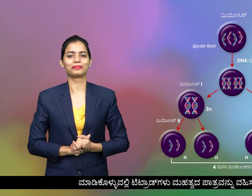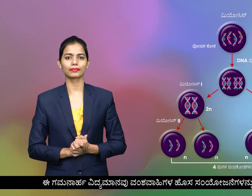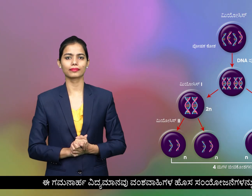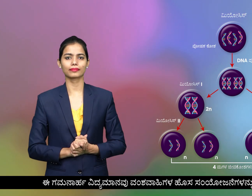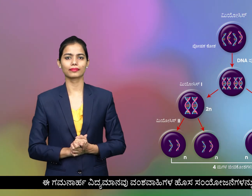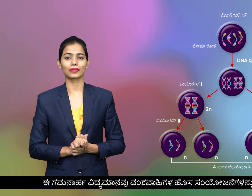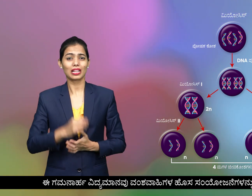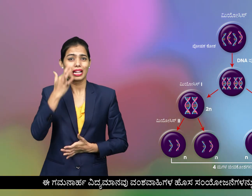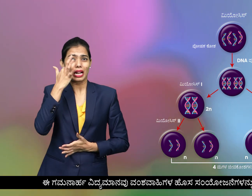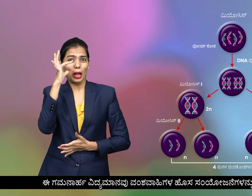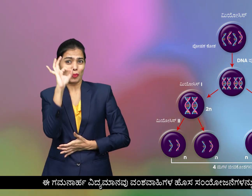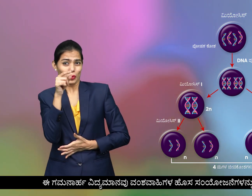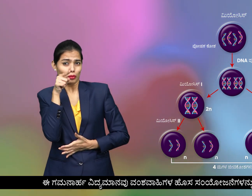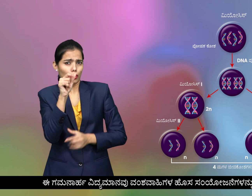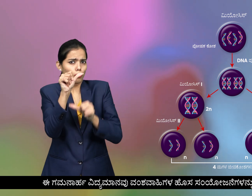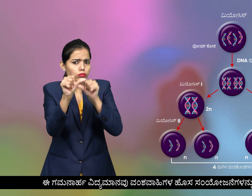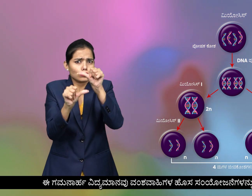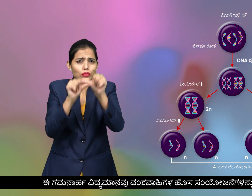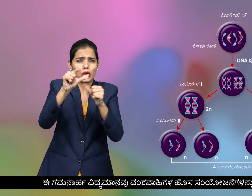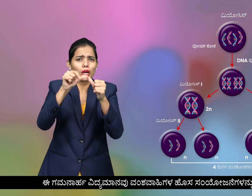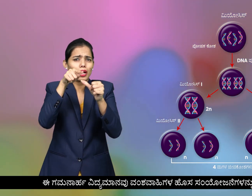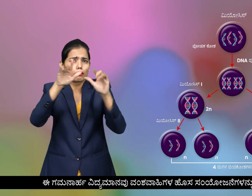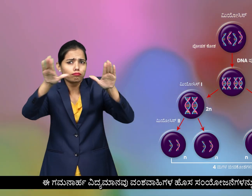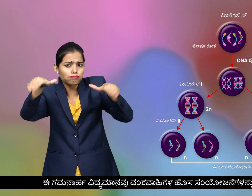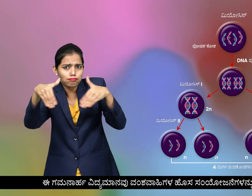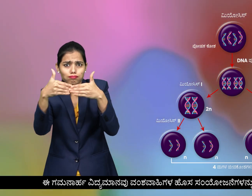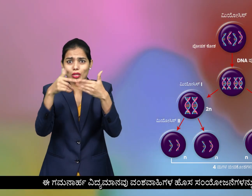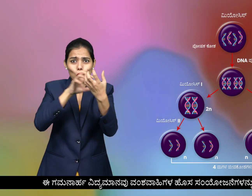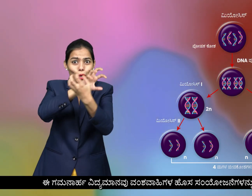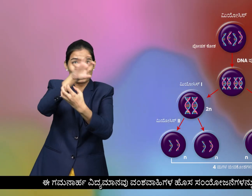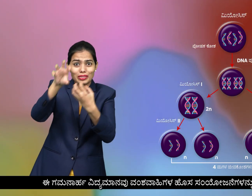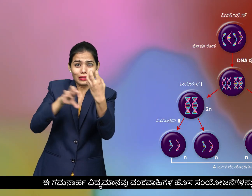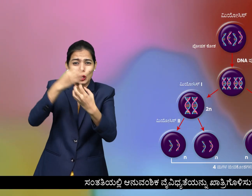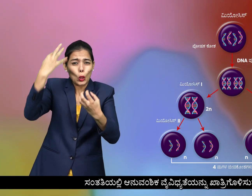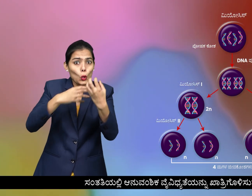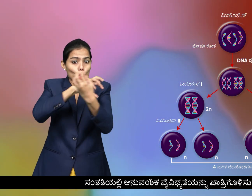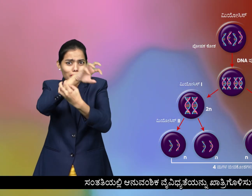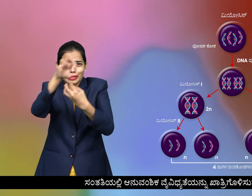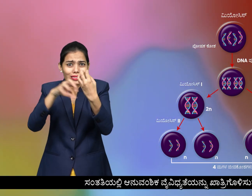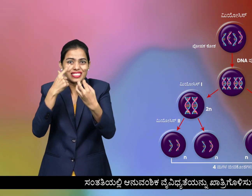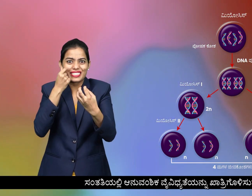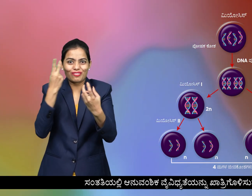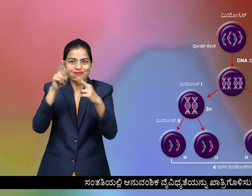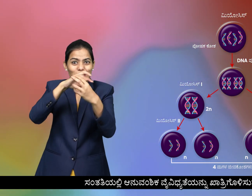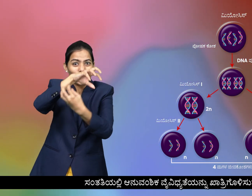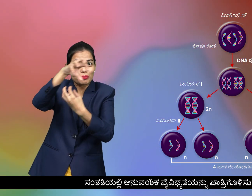ಈ ಗಮನಾರ್ಹ ವಿದ್ಯಮಾನವು ವಂಶವಾಹಿಗಳ ಹೊಸ ಸಂಯೋಜನೆಗಳನ್ನ ಪರಿಚಯಿಸುತ್ತೆ, ಸಂತತಿಯಲ್ಲಿ ಆನುವಂಶಿಕ